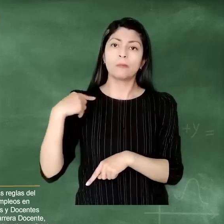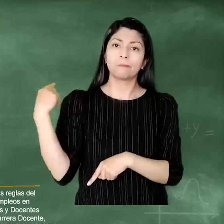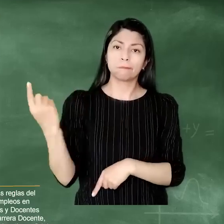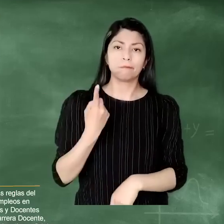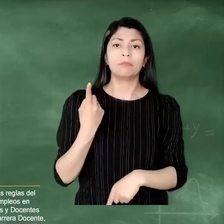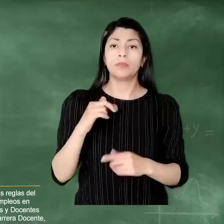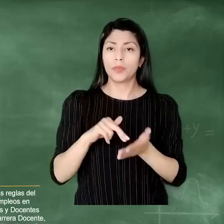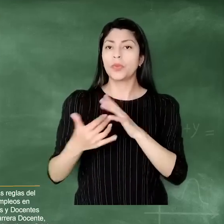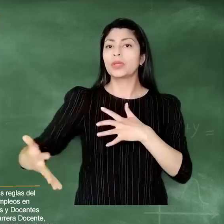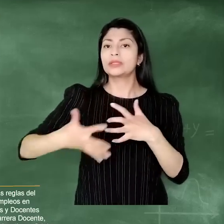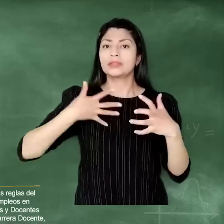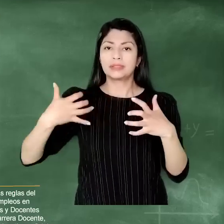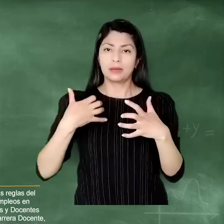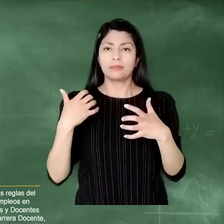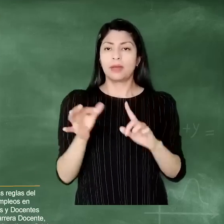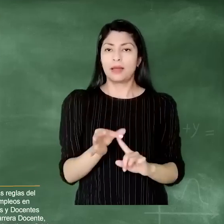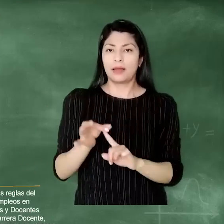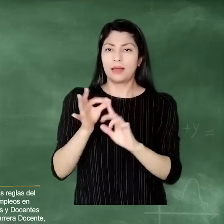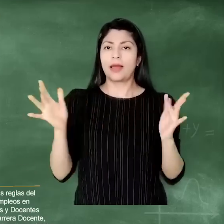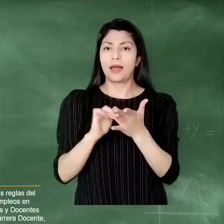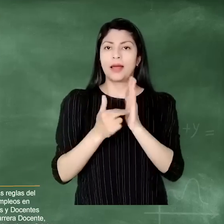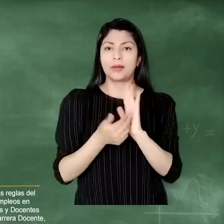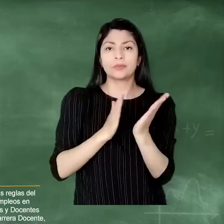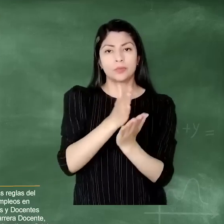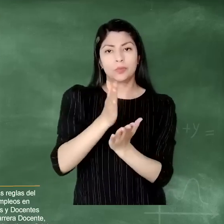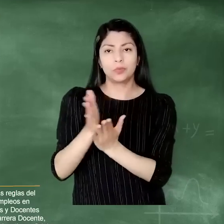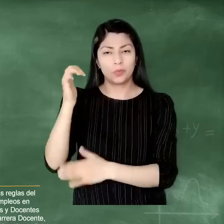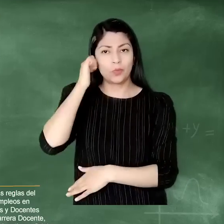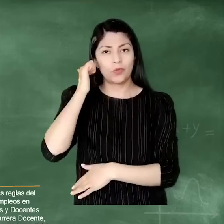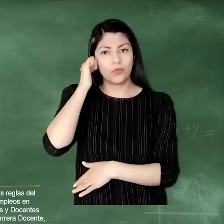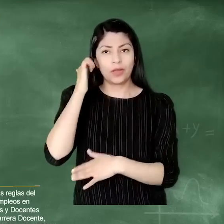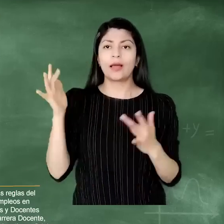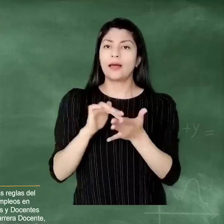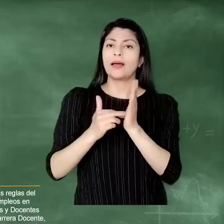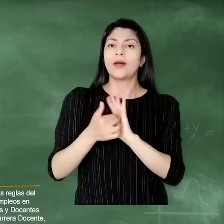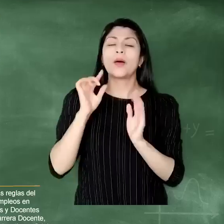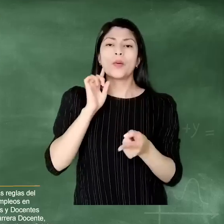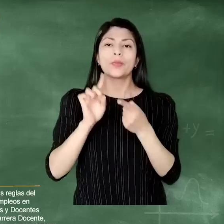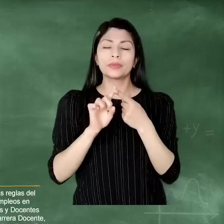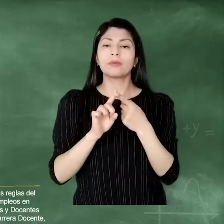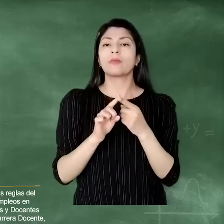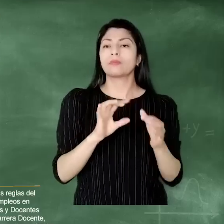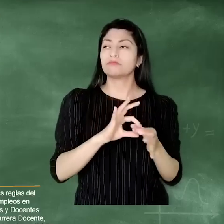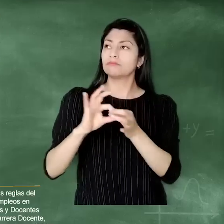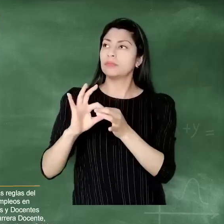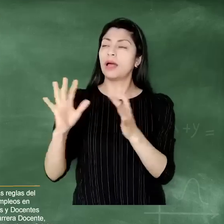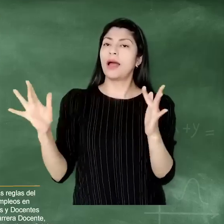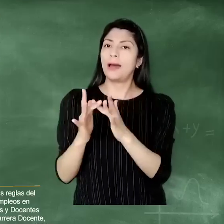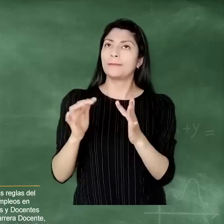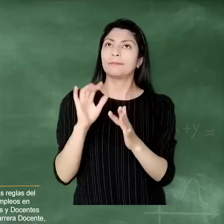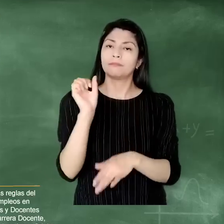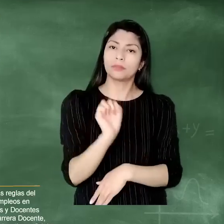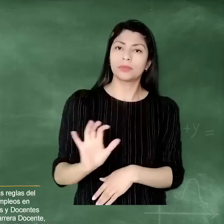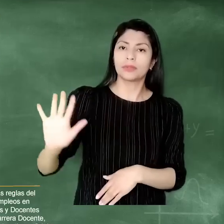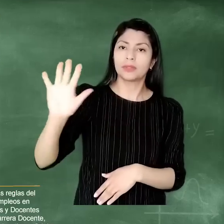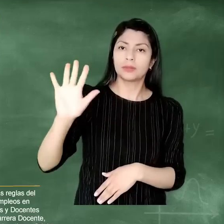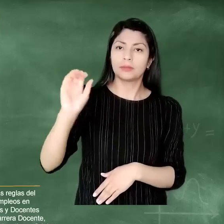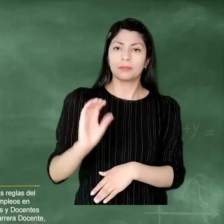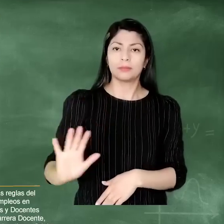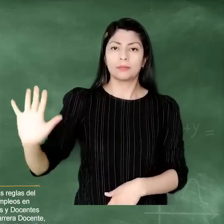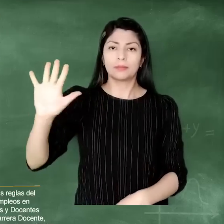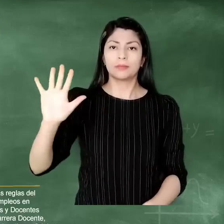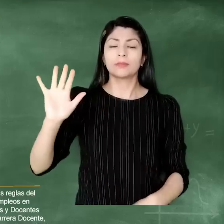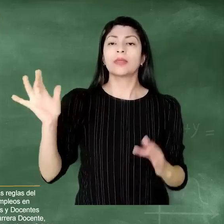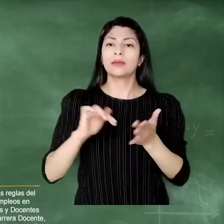y uso del Banco Nacional de Elegibles del Sistema Especial de Carrera Docente, el cual será departamentalizado,